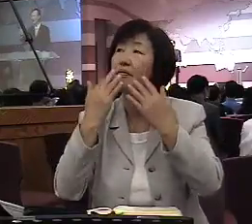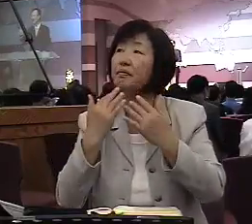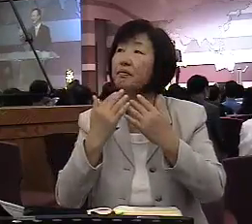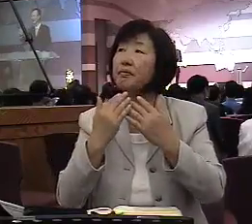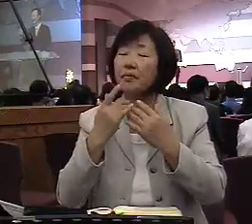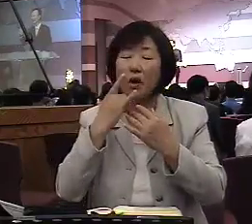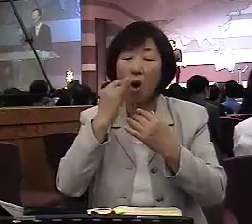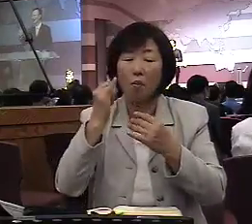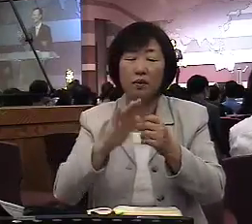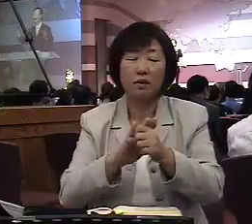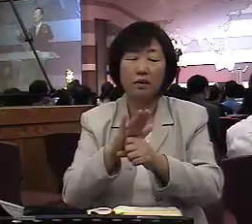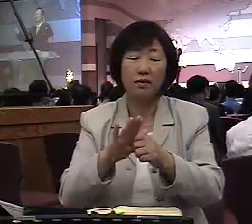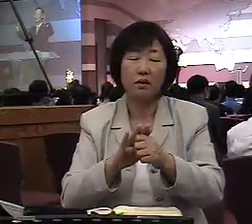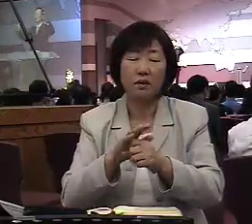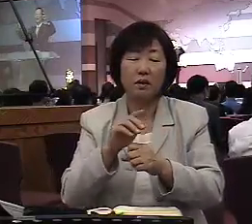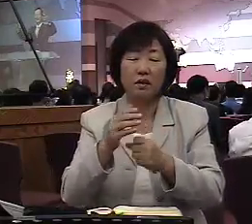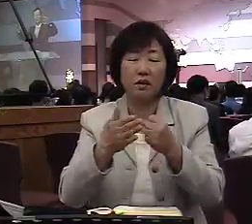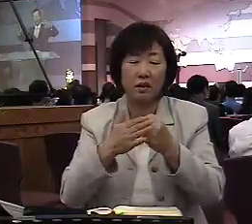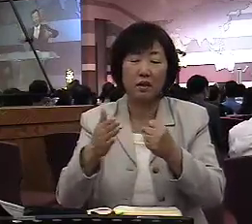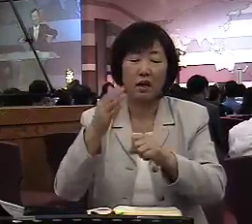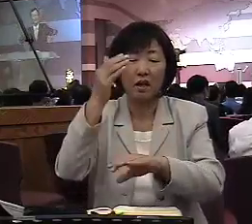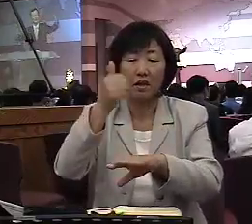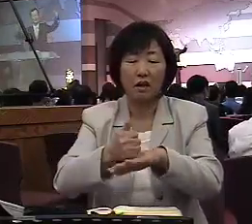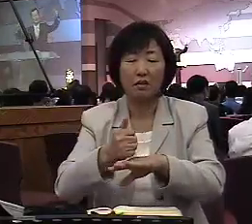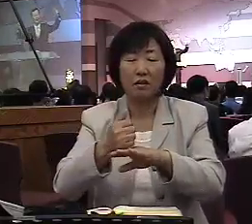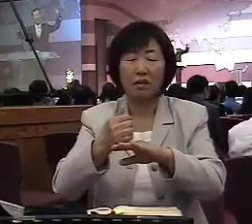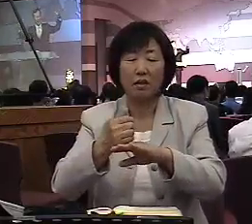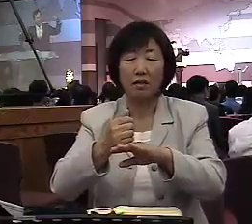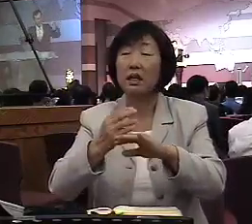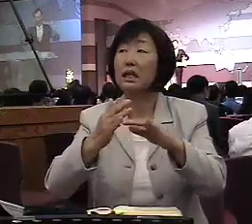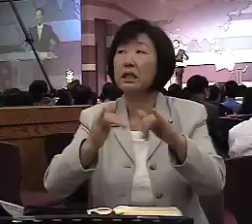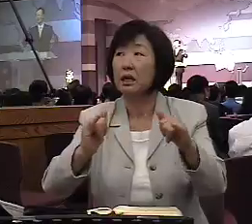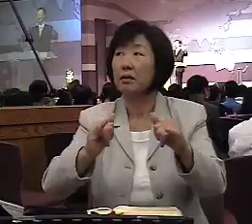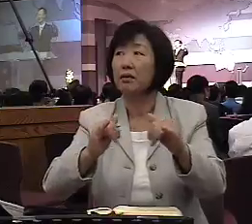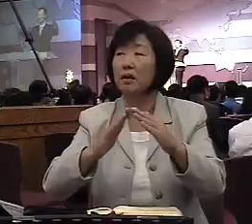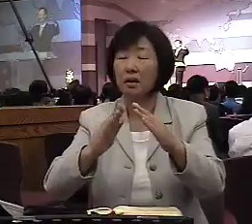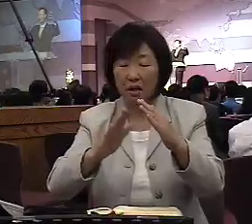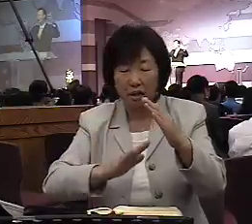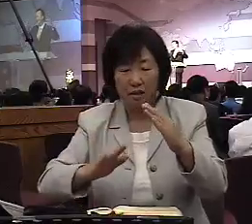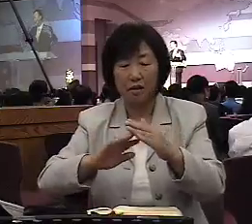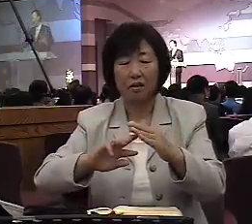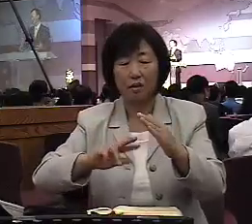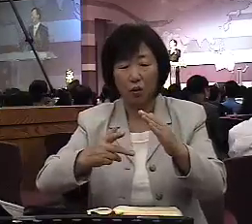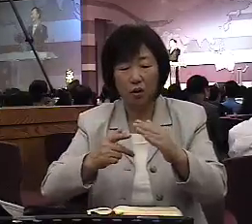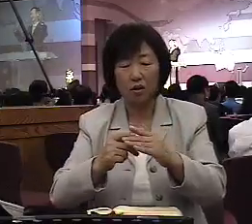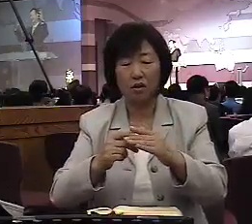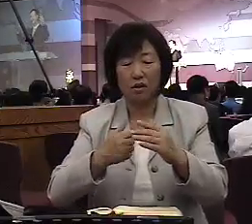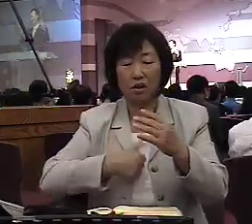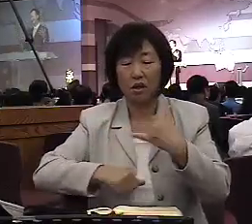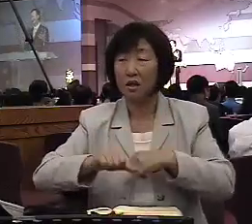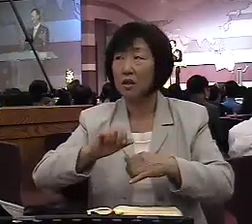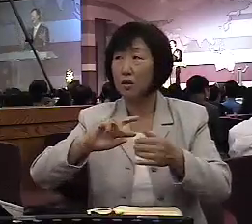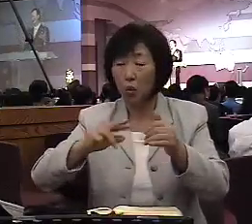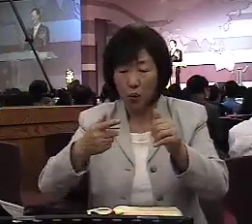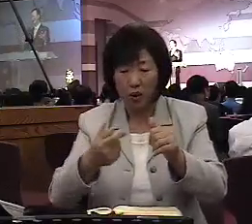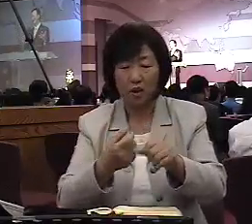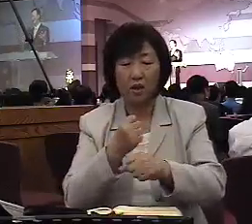어머니의 사랑이 그래서 나중에는 그 사람들을 돌이키게, 가정을 돌이키게, 자식들을 돌이키게 하더라고요.